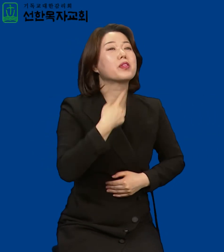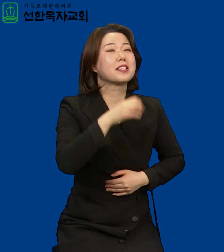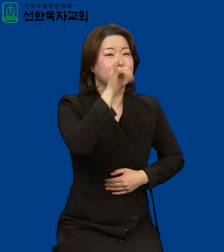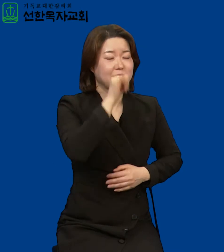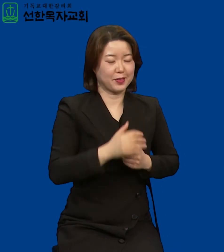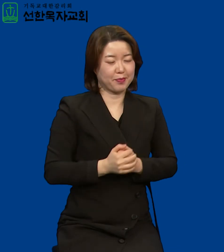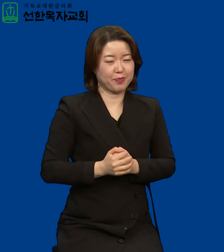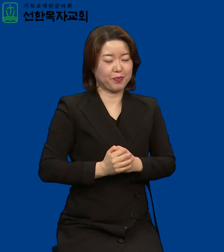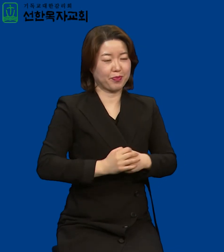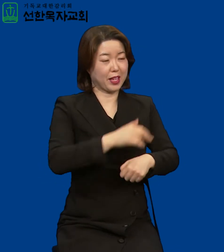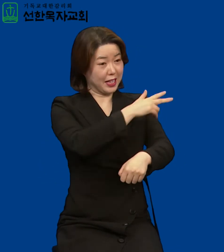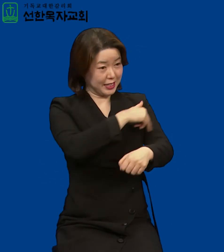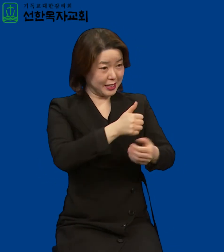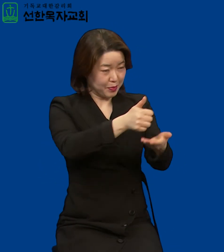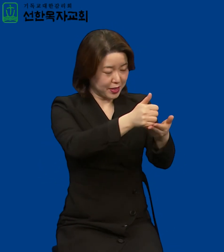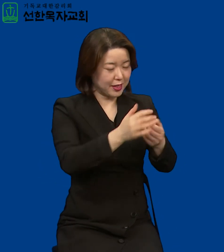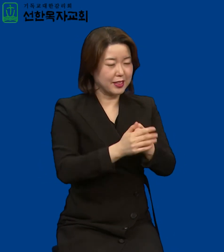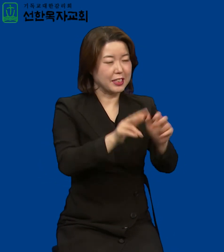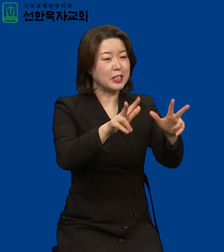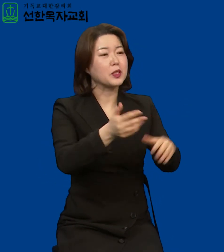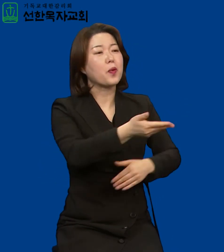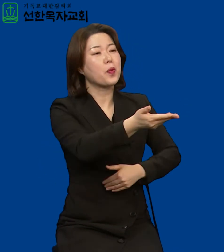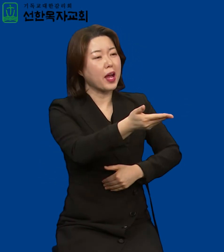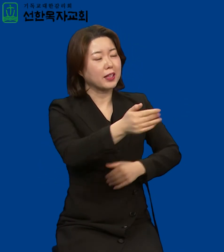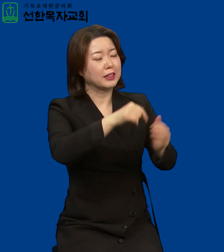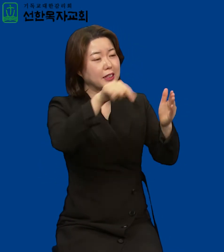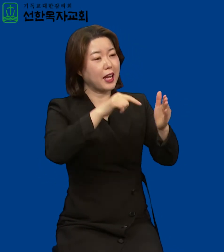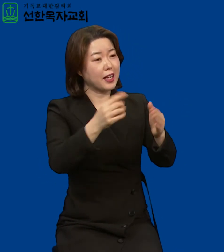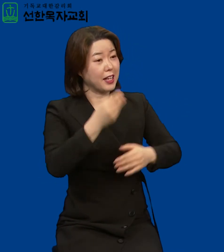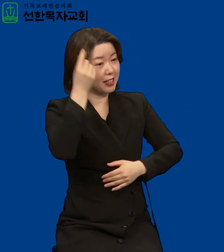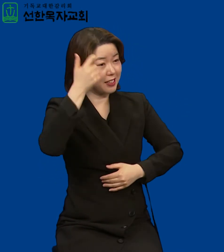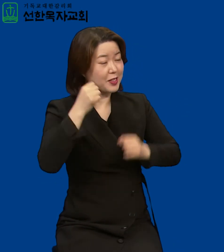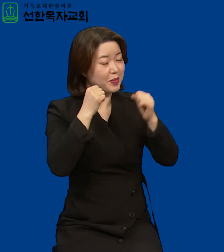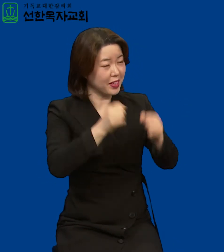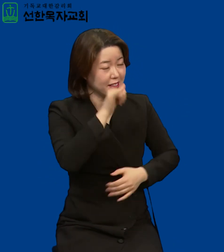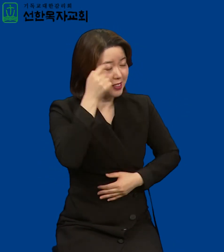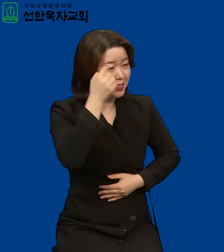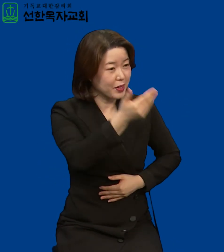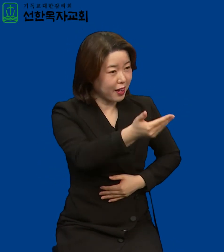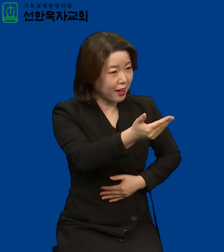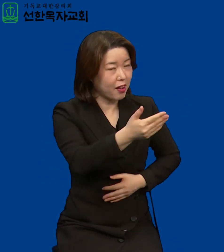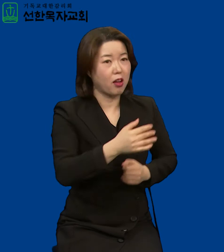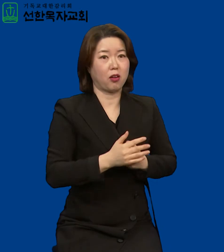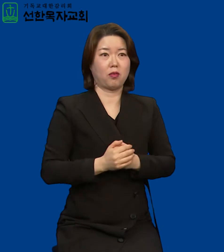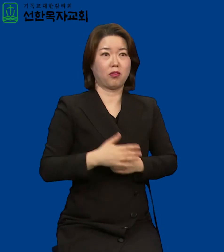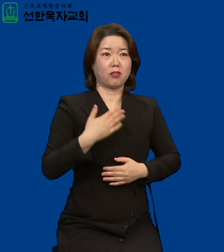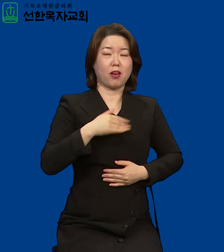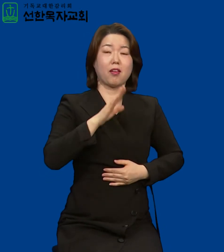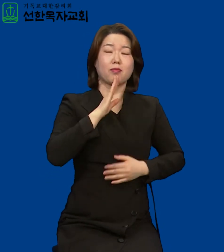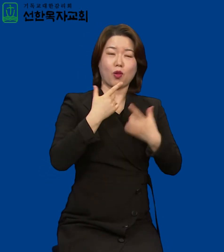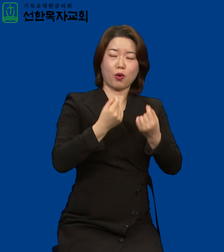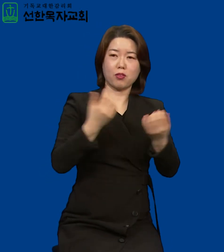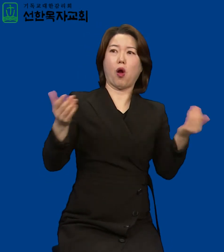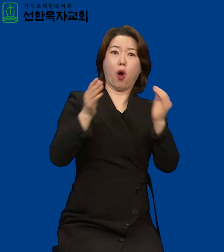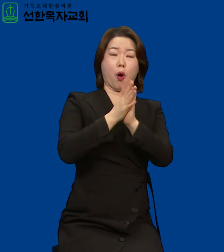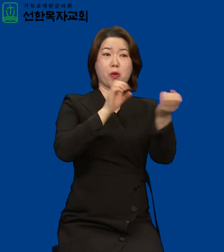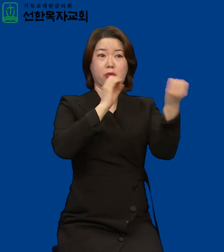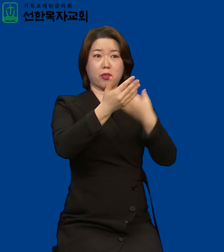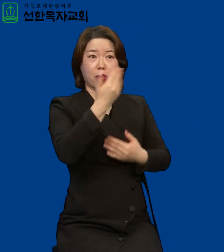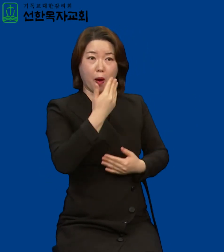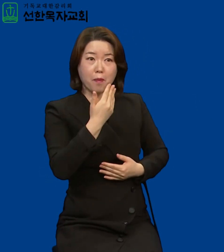집사님, 지금 집사님 안에 성령께서 계시지요? 저는 당연히 아멘 하실 줄